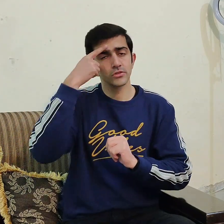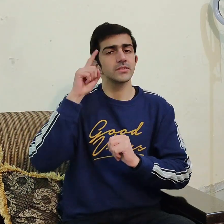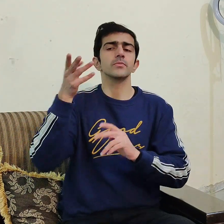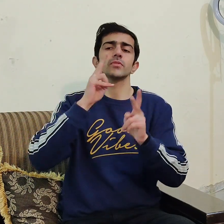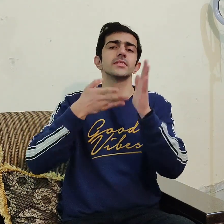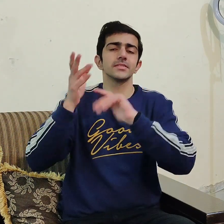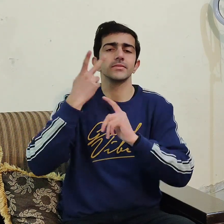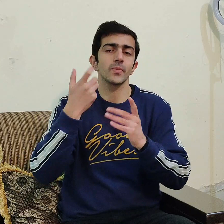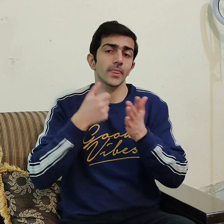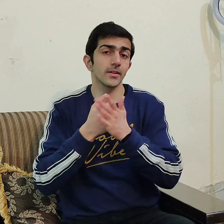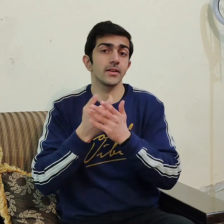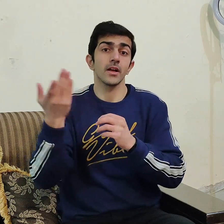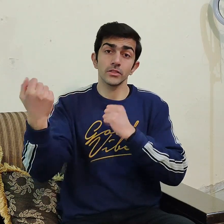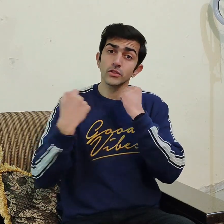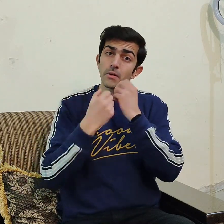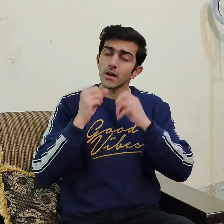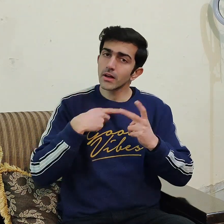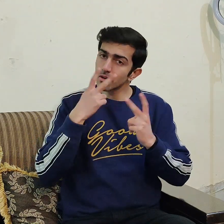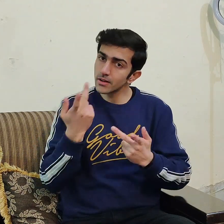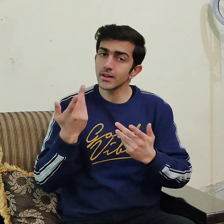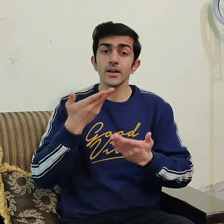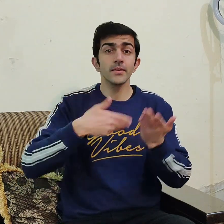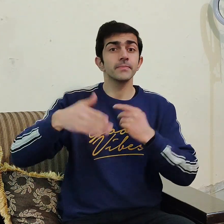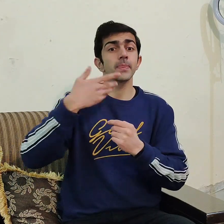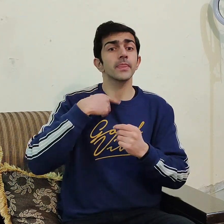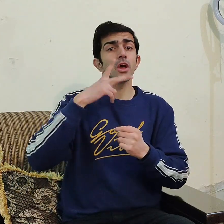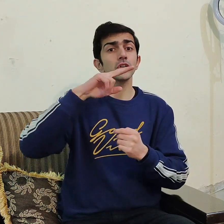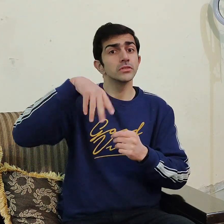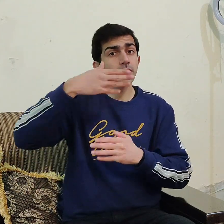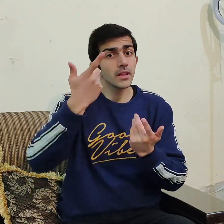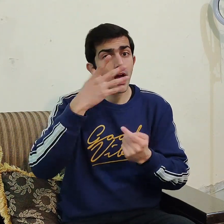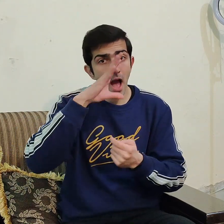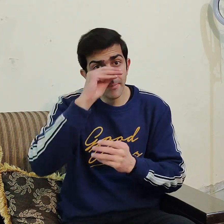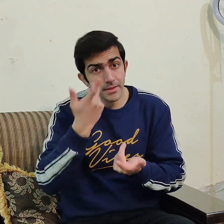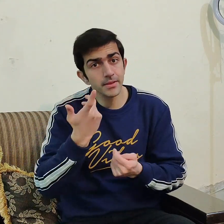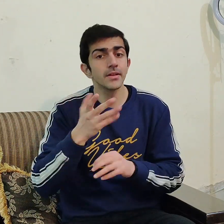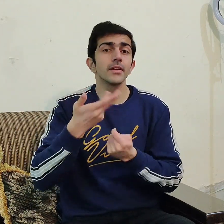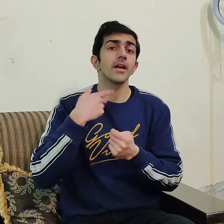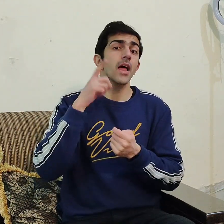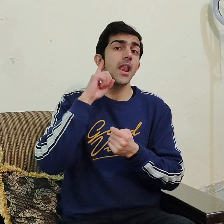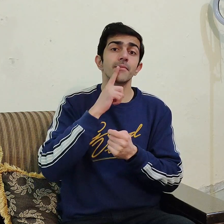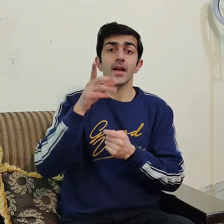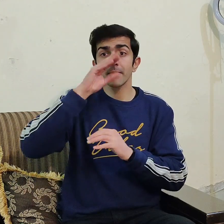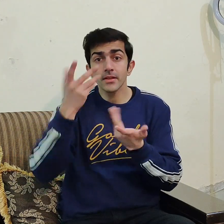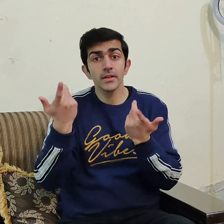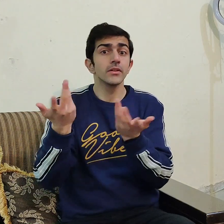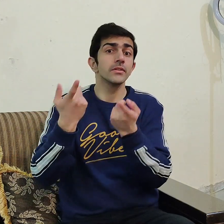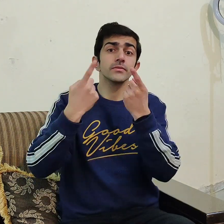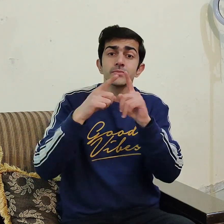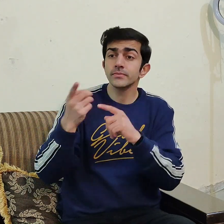बात करता हूँ तो इंशाल्लाह कुछ होगा। तो थैंक यू फॉर द सपोर्ट। और बाकी भी फैमिली मेंबर्स, कजन्स, फैमिली